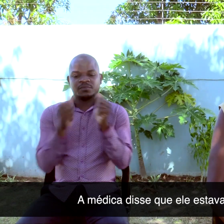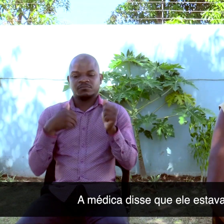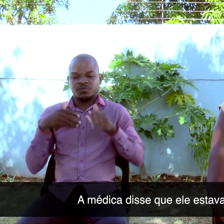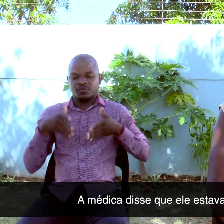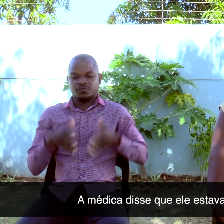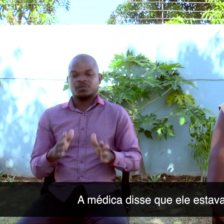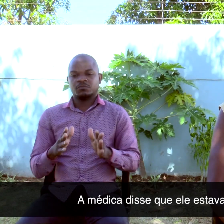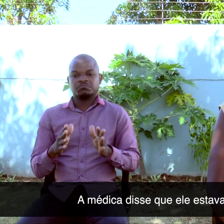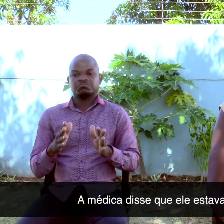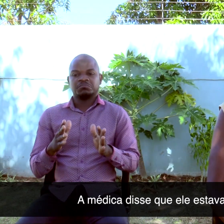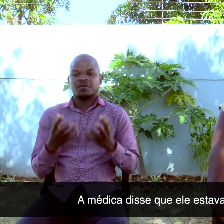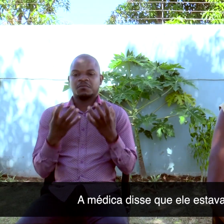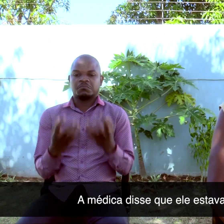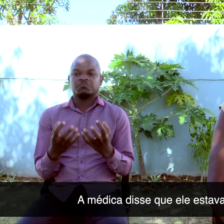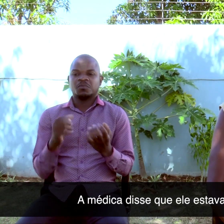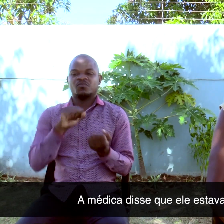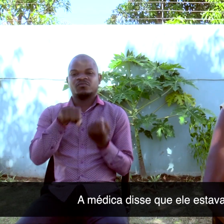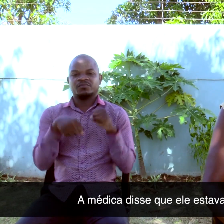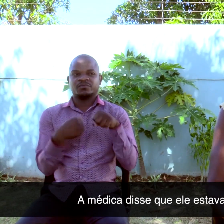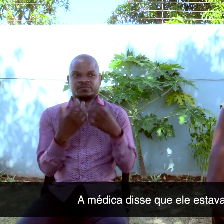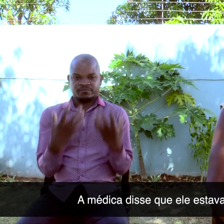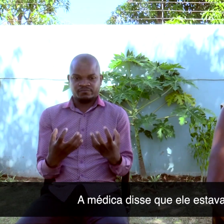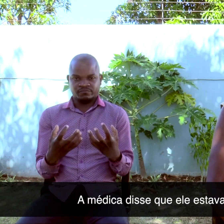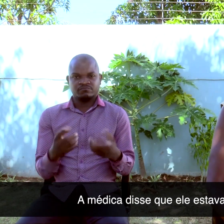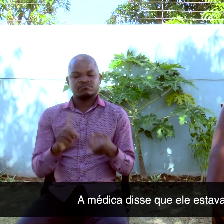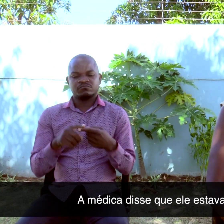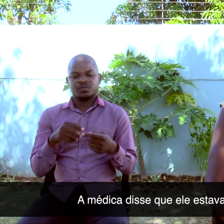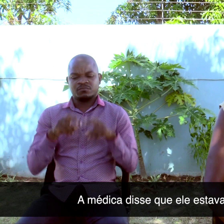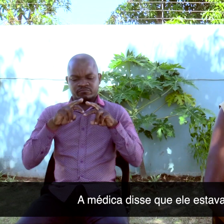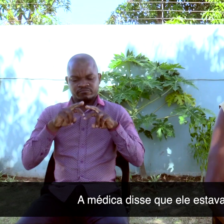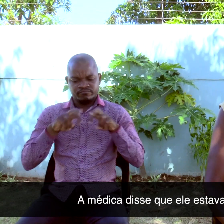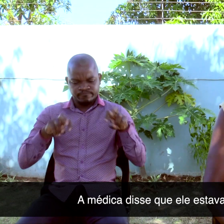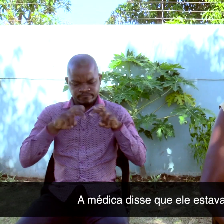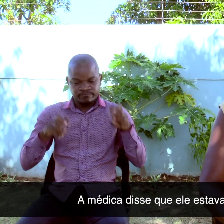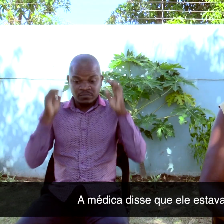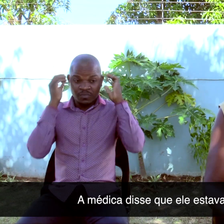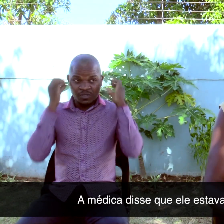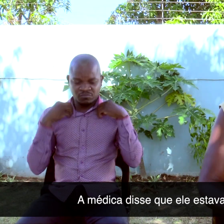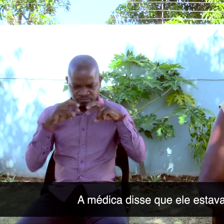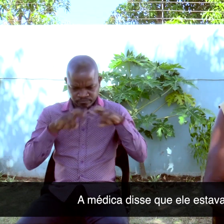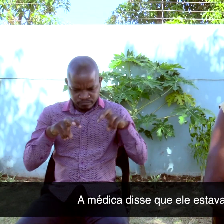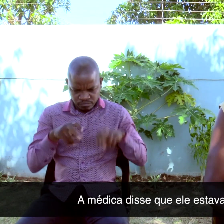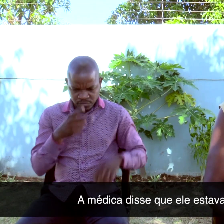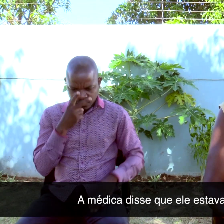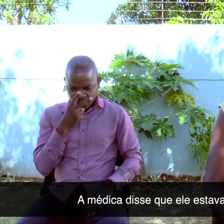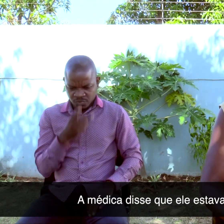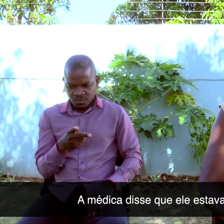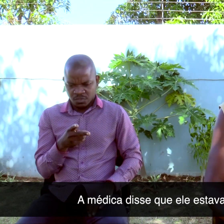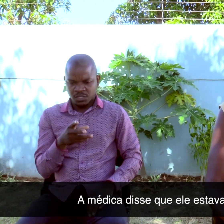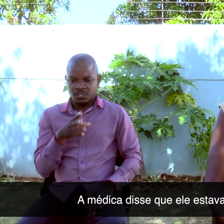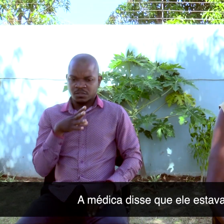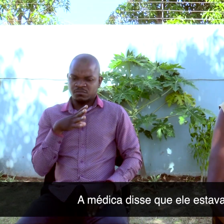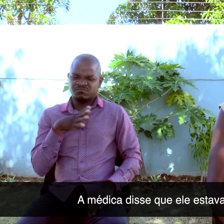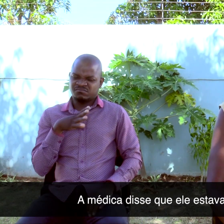tinha isso aí. É quando a médica observou e disse que ele estava para ter um